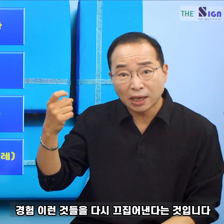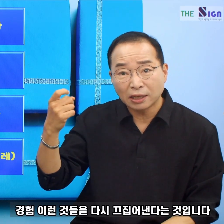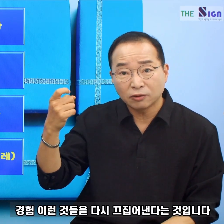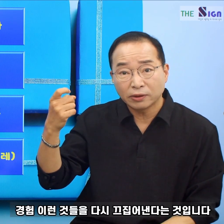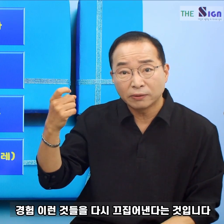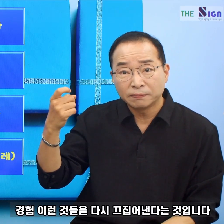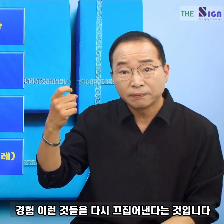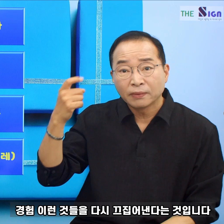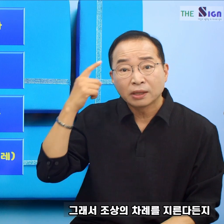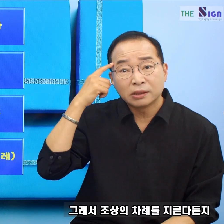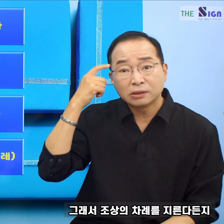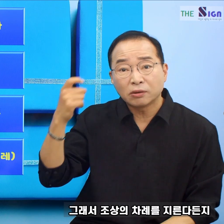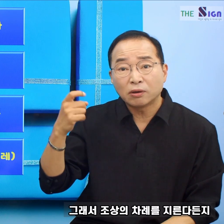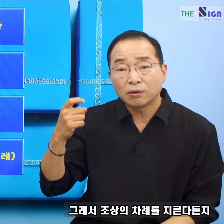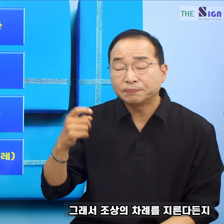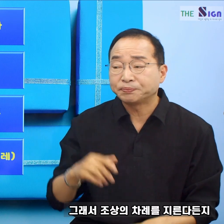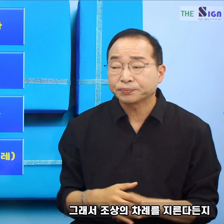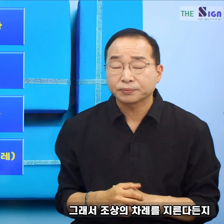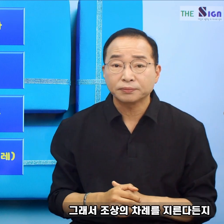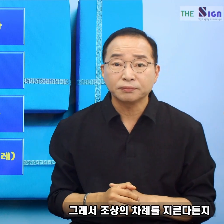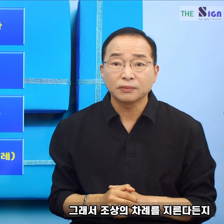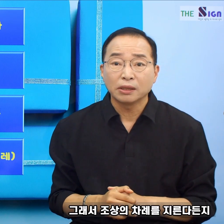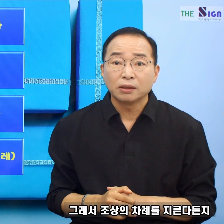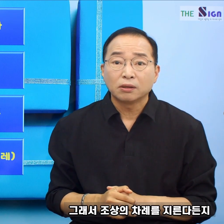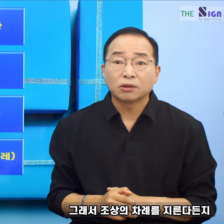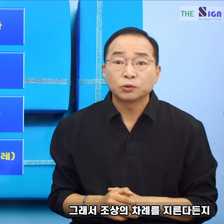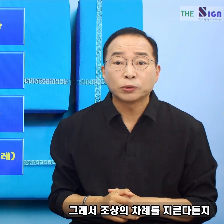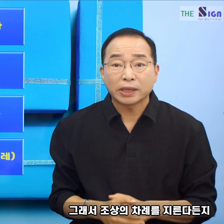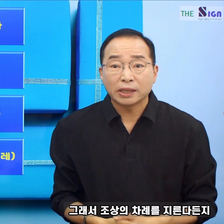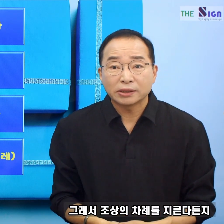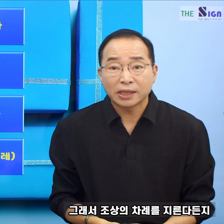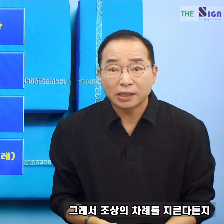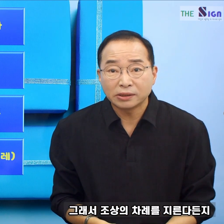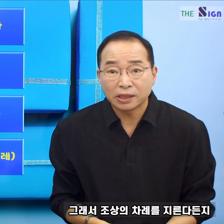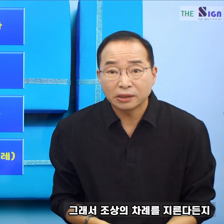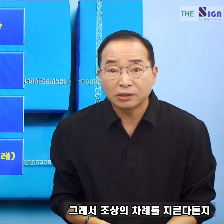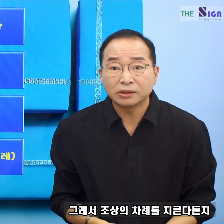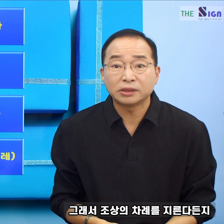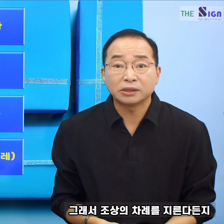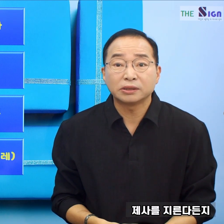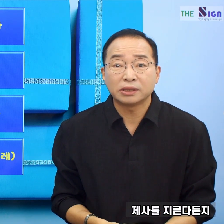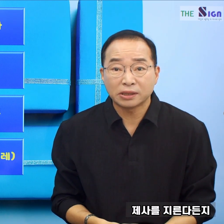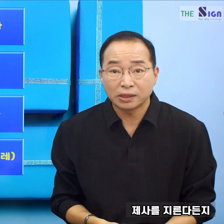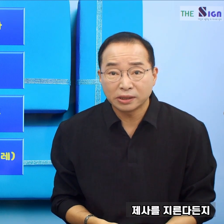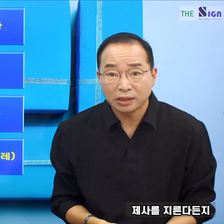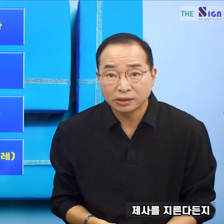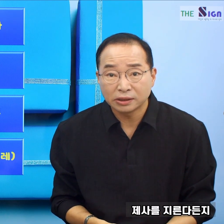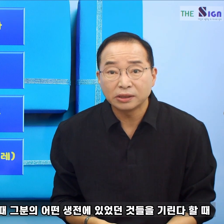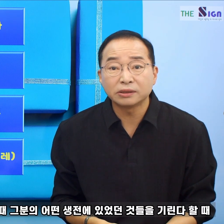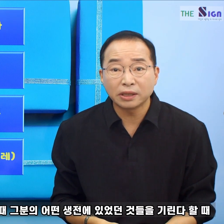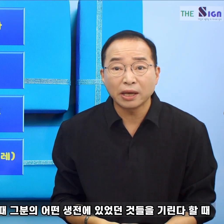거예요. 그래서 조상의 차례를 지낸다든지 제사를 지낸다든지 이때